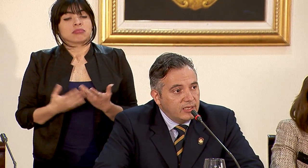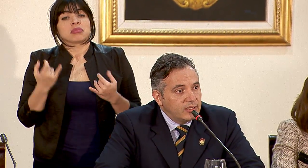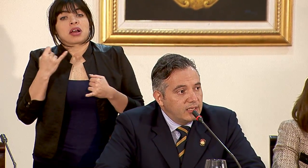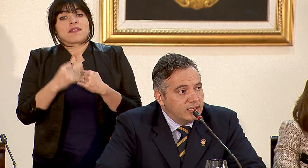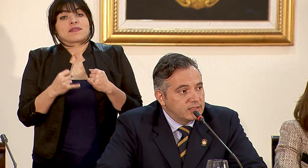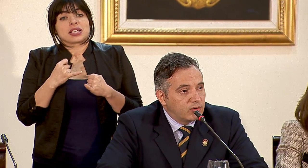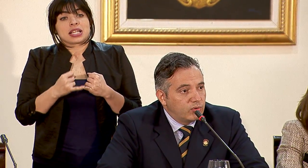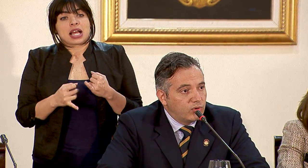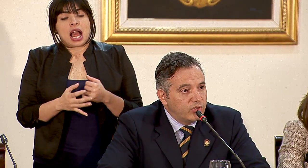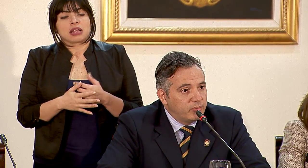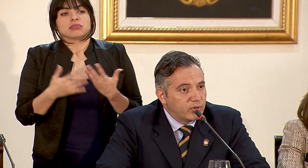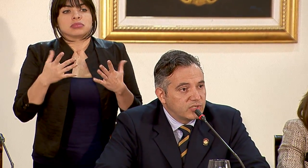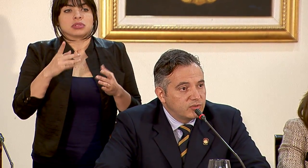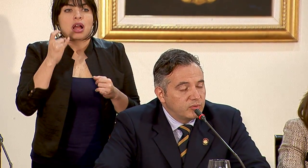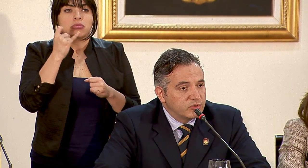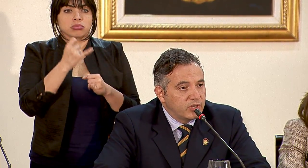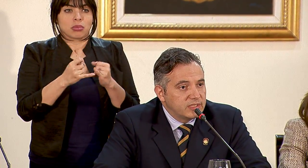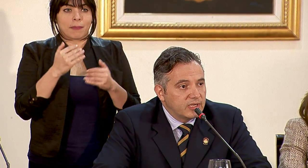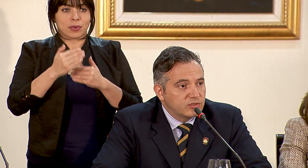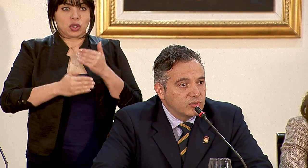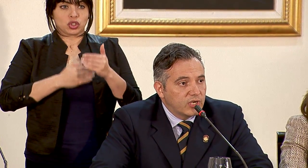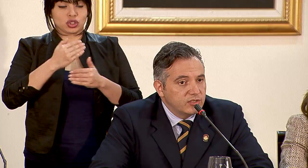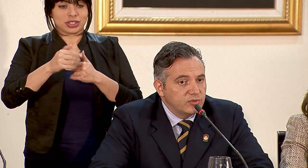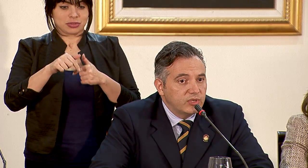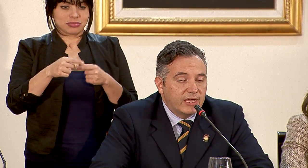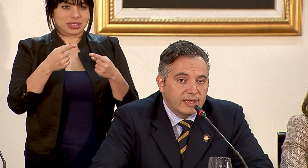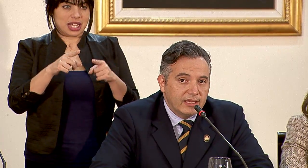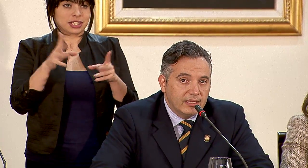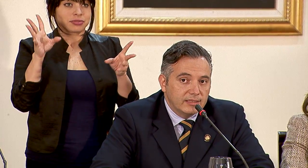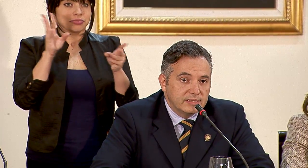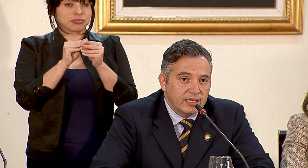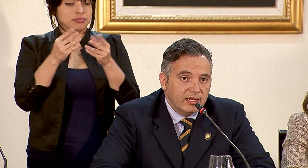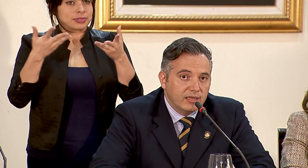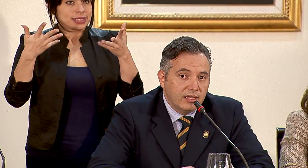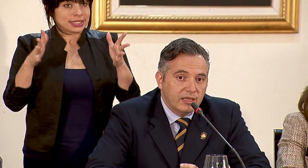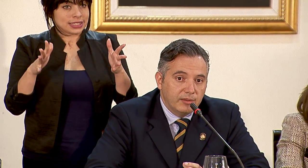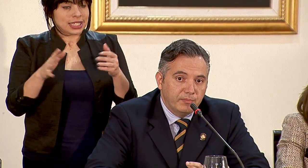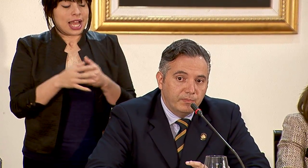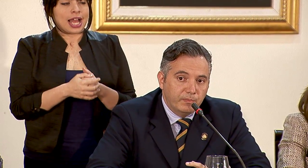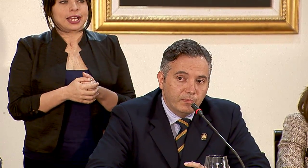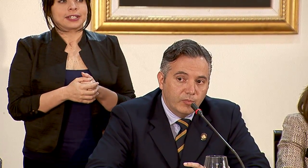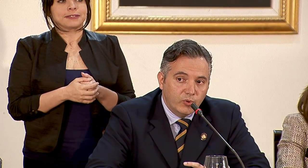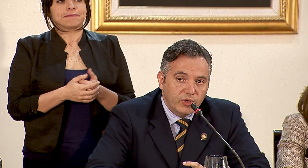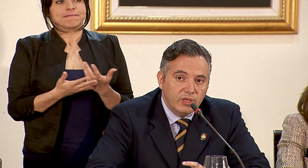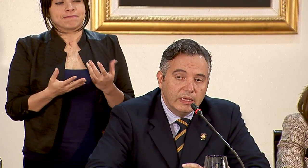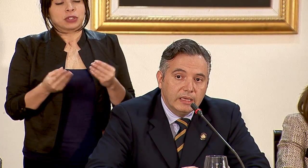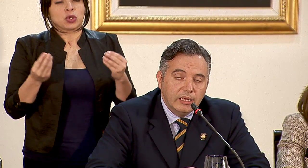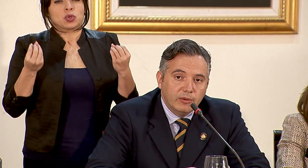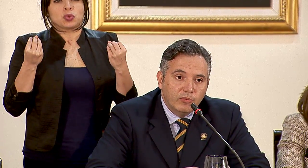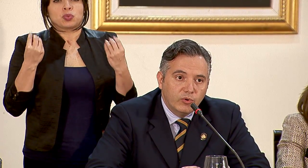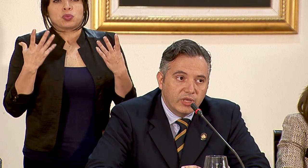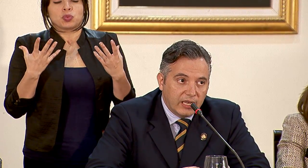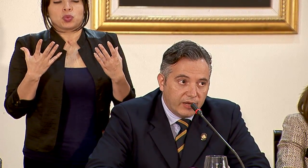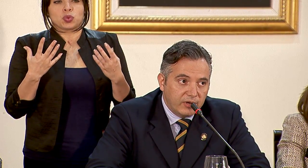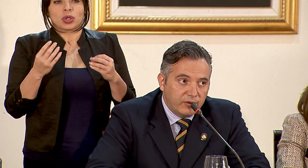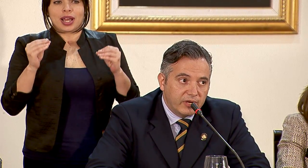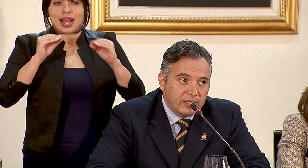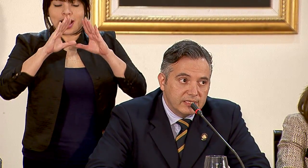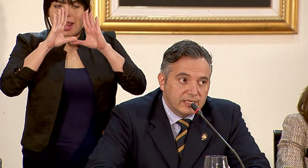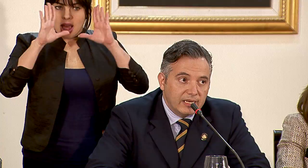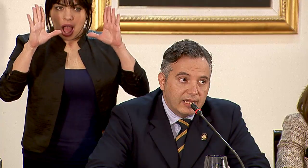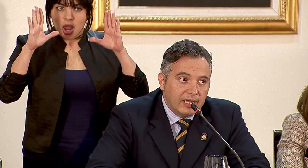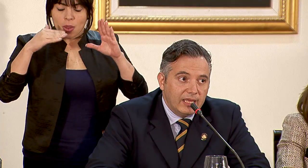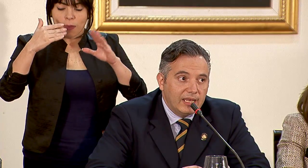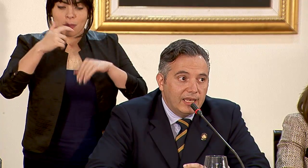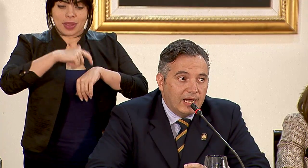Finalmente, se concluye el proceso, como suele ser en estos casos. Hay que ser muy claro a la